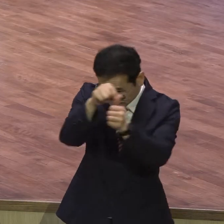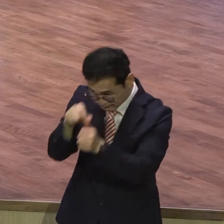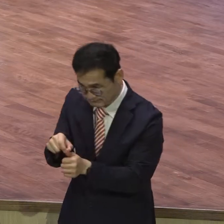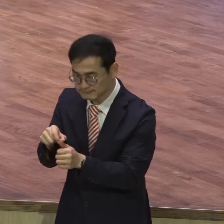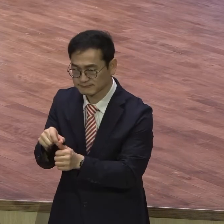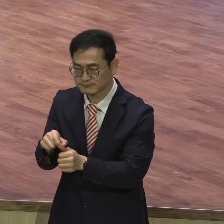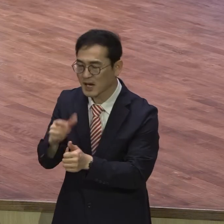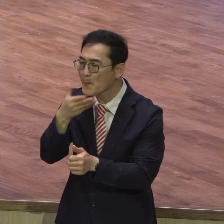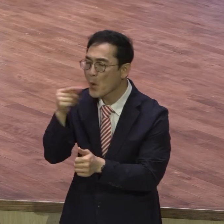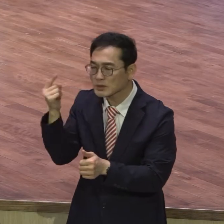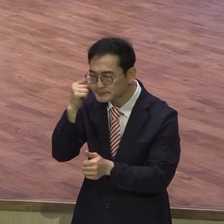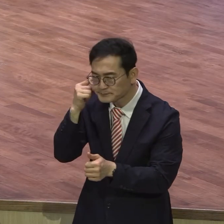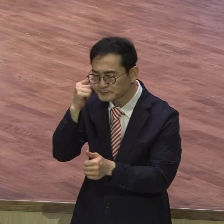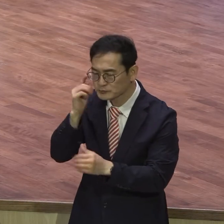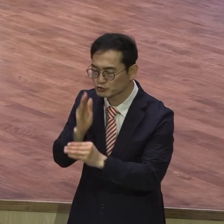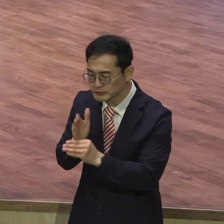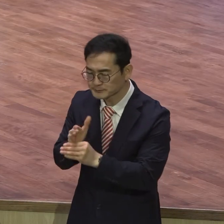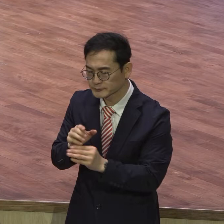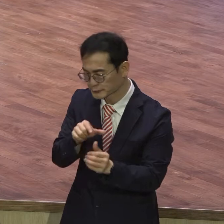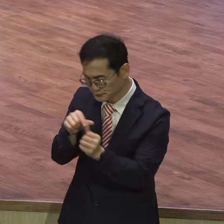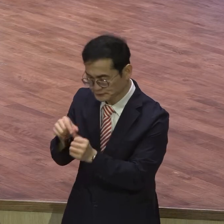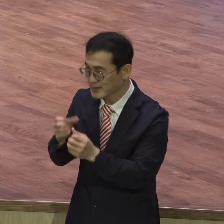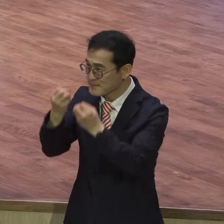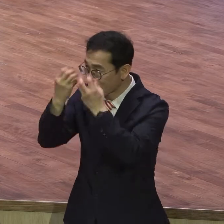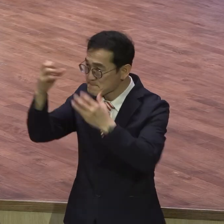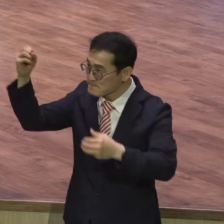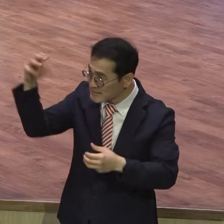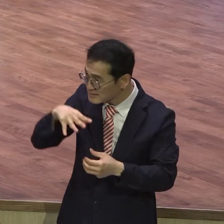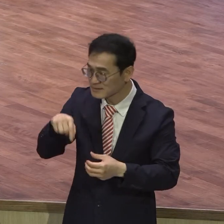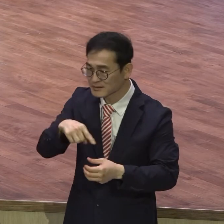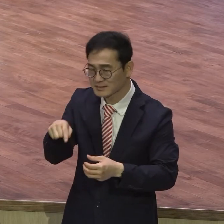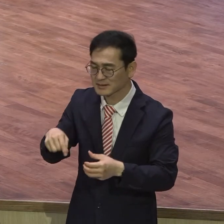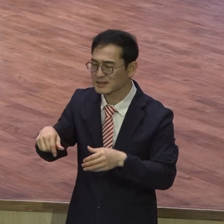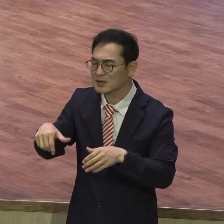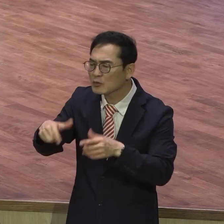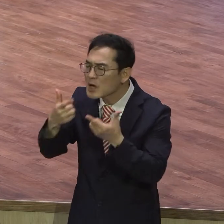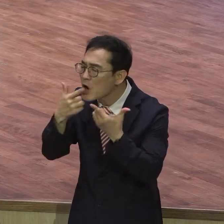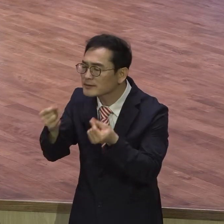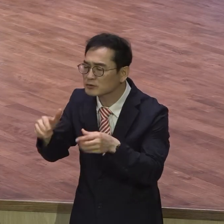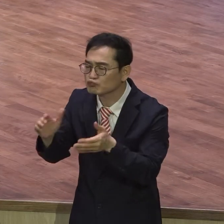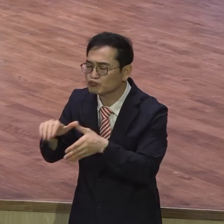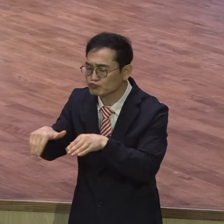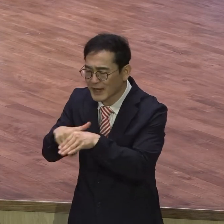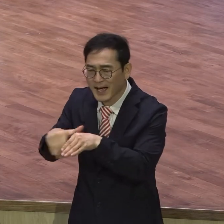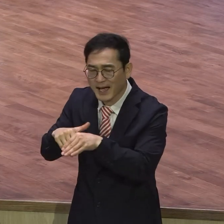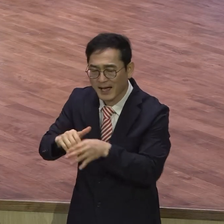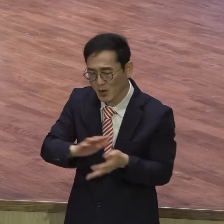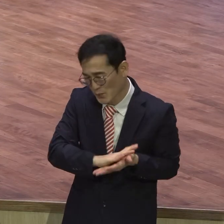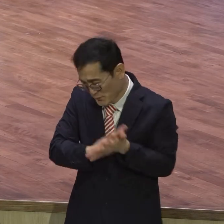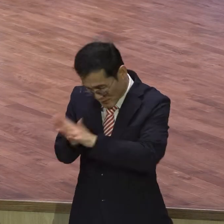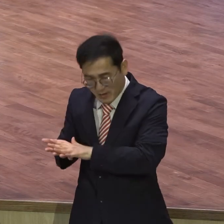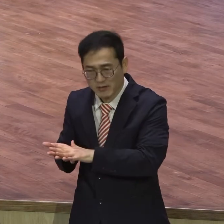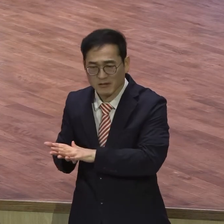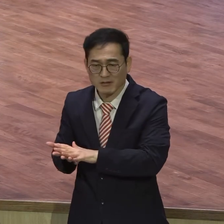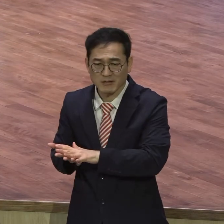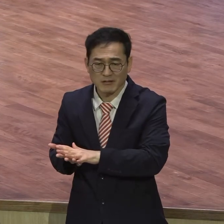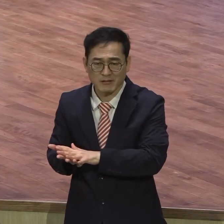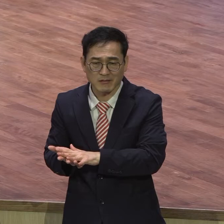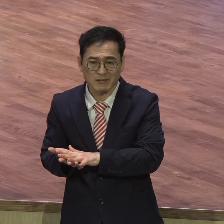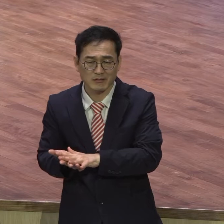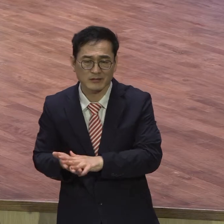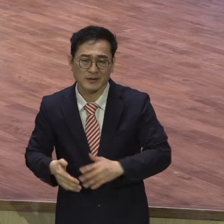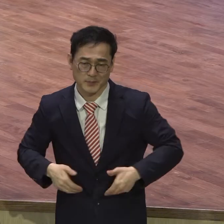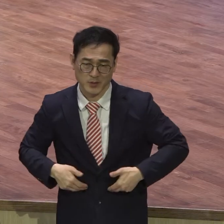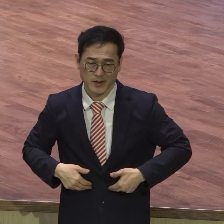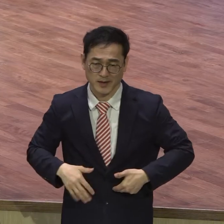성도들은 영적 세계에 대한 분명한 이해를 바탕으로 허감문화를 보급문화를 바꾸는 영적 체인지의 메이카 되기를 제모로